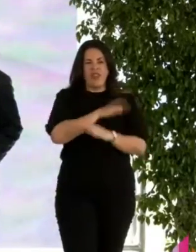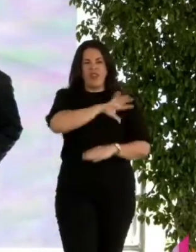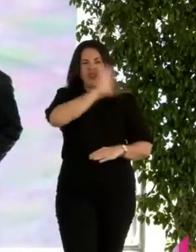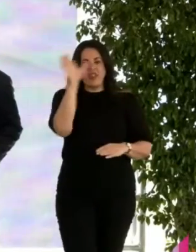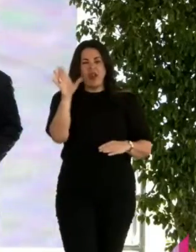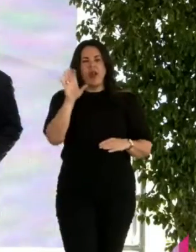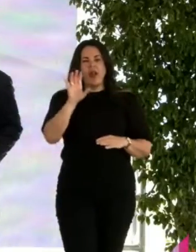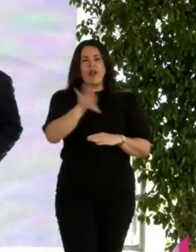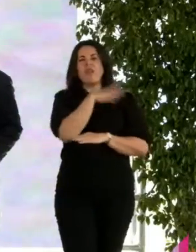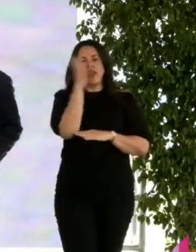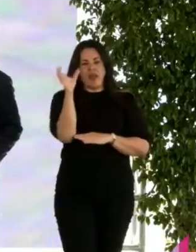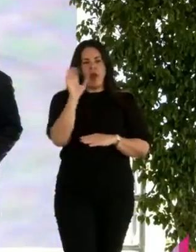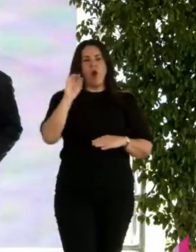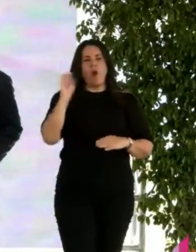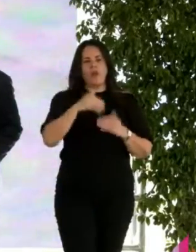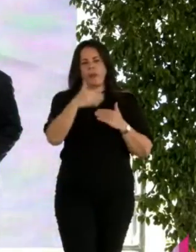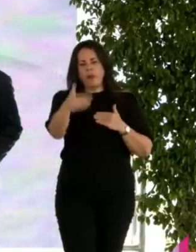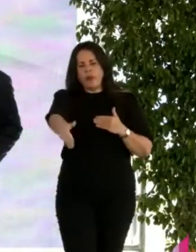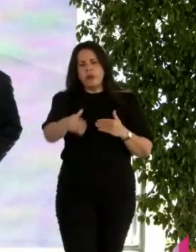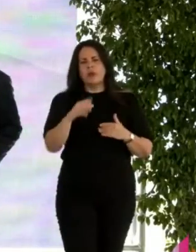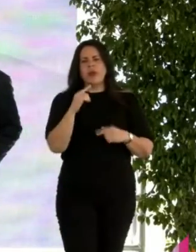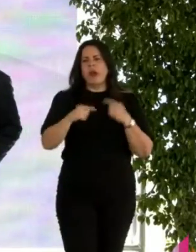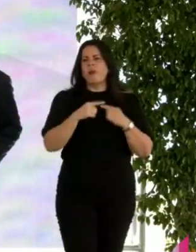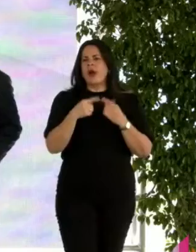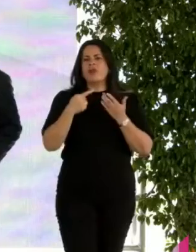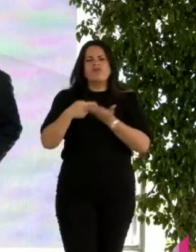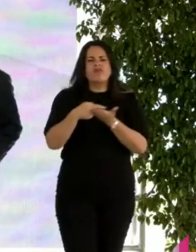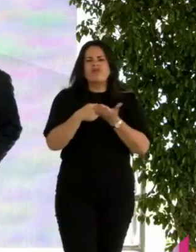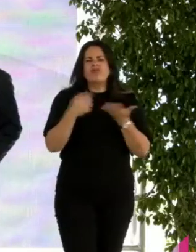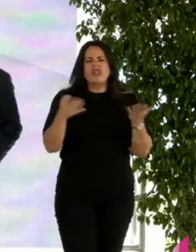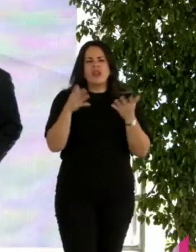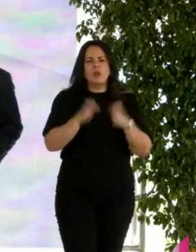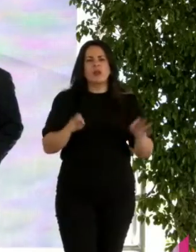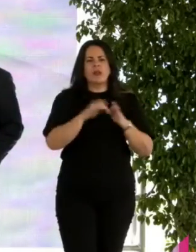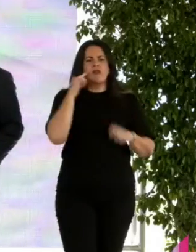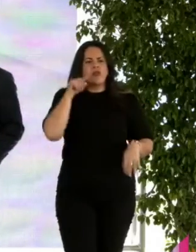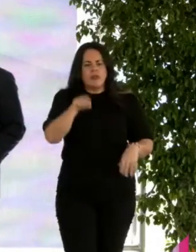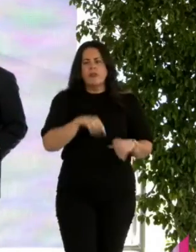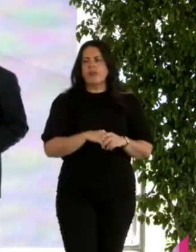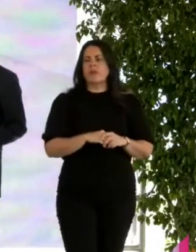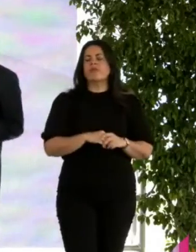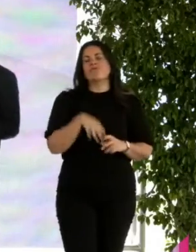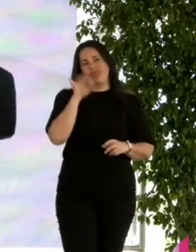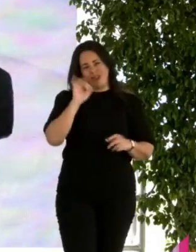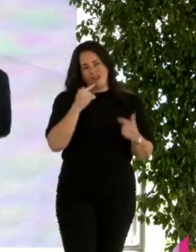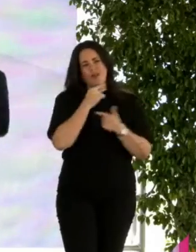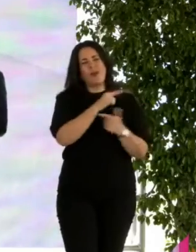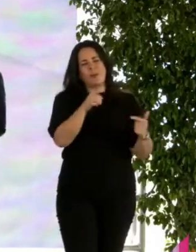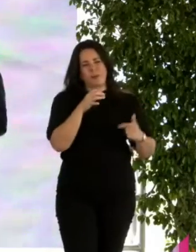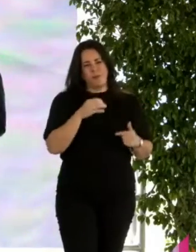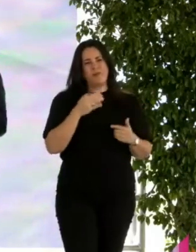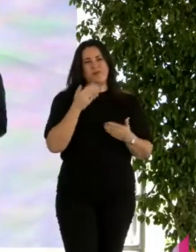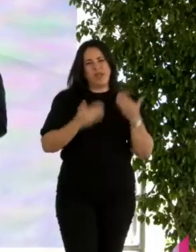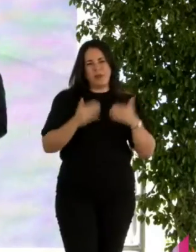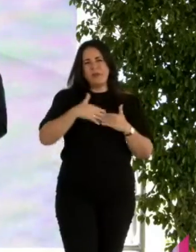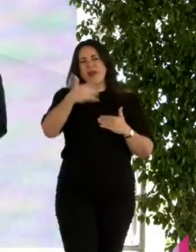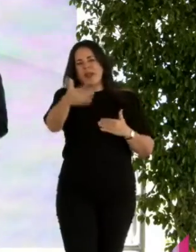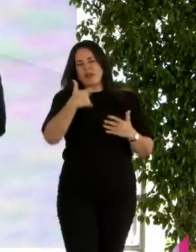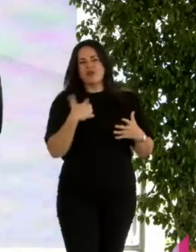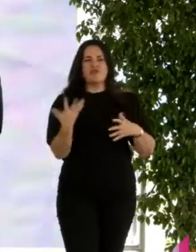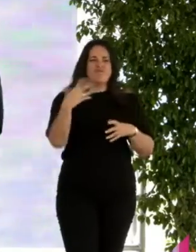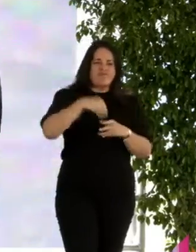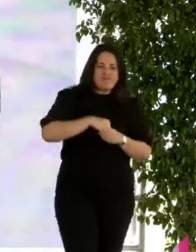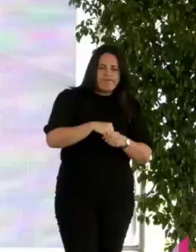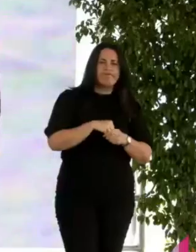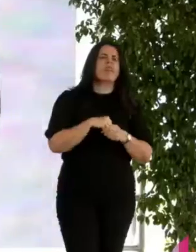sesión y si podría abundar sobre los asuntos indispensables para usted? Bueno, es que eso precisamente es lo que voy a anunciar. O sea, ¿qué asuntos voy a incluir? Quiero